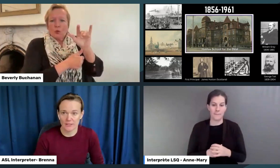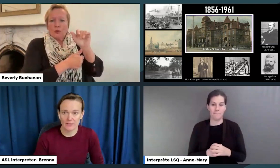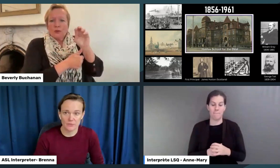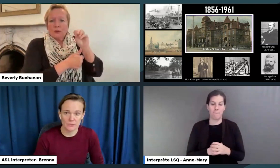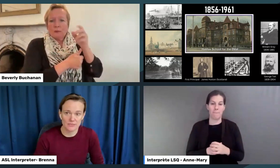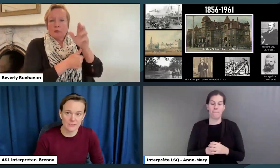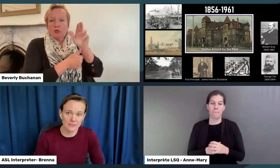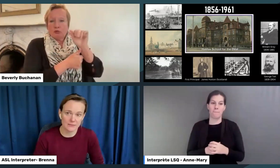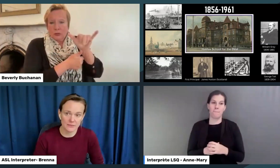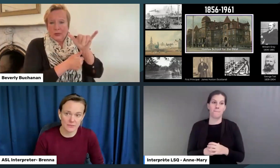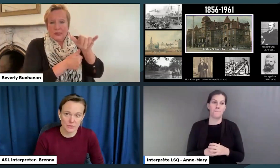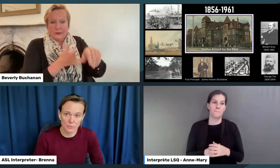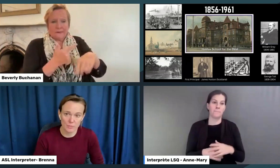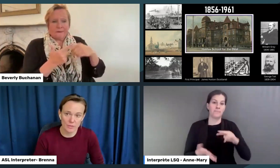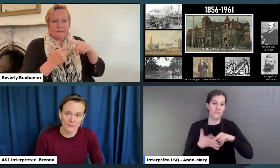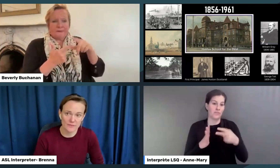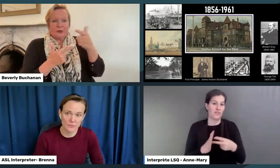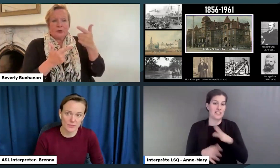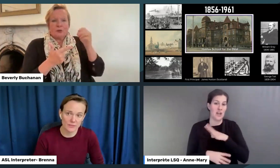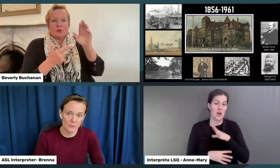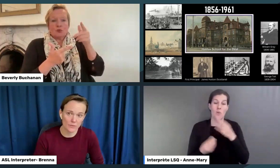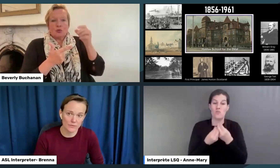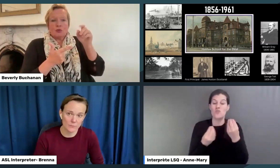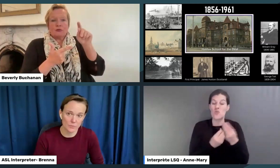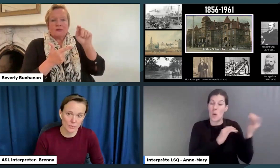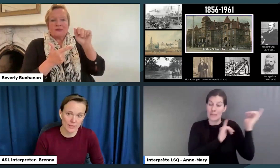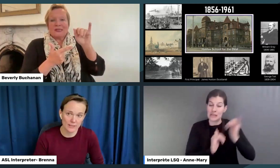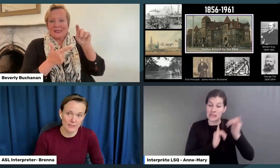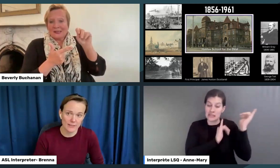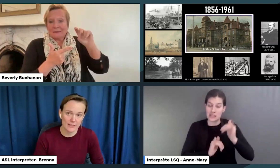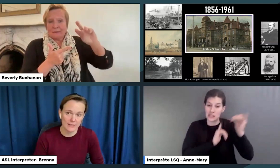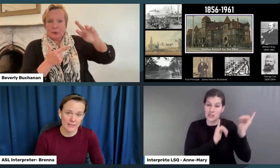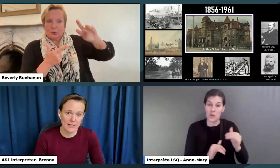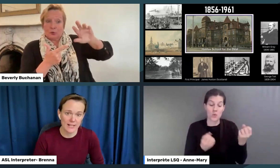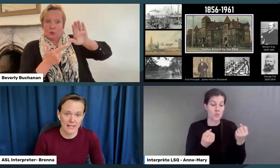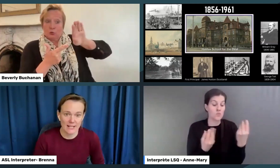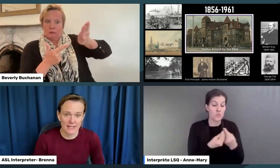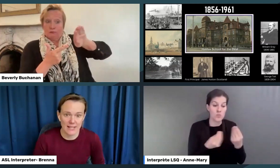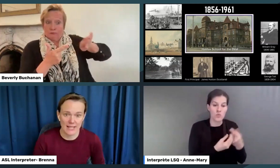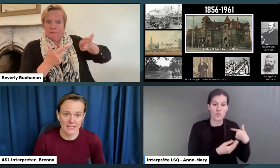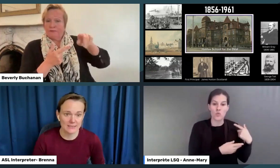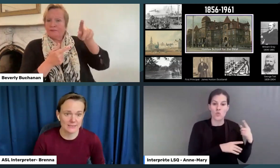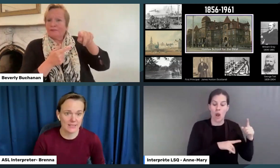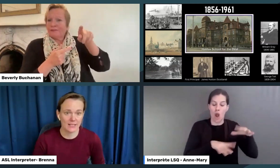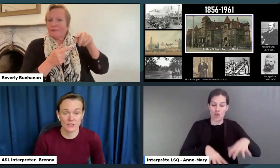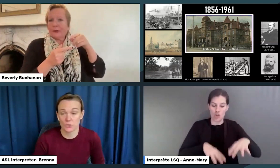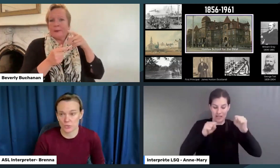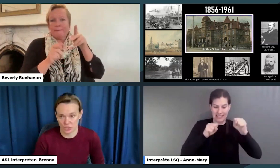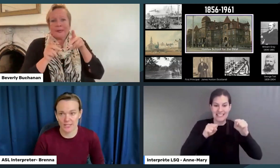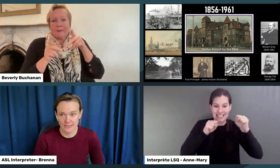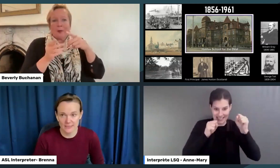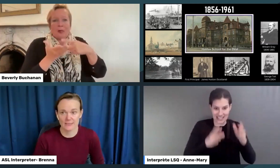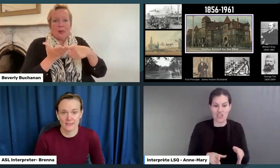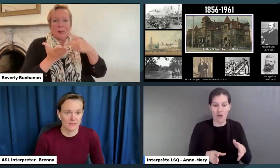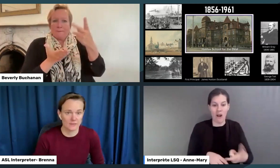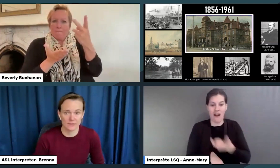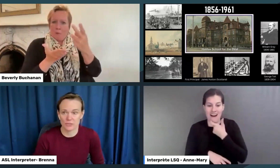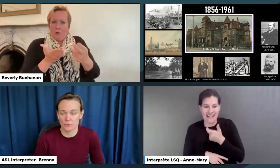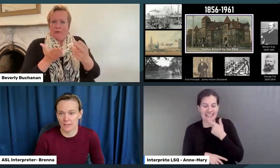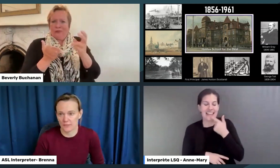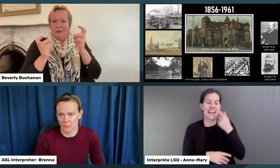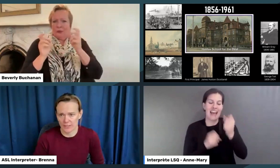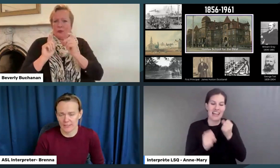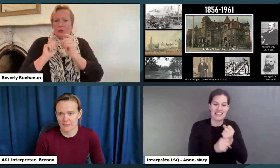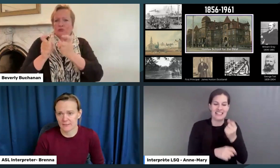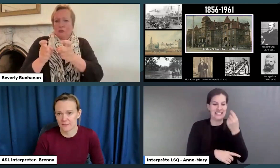voir les deux personnes à l'écran, William Gray et George Tate. Ce sont les deux hommes à